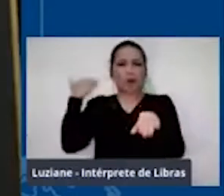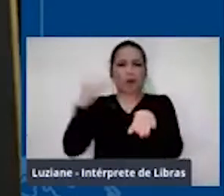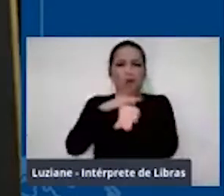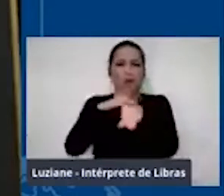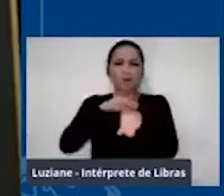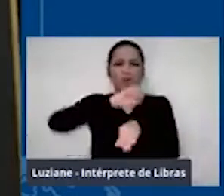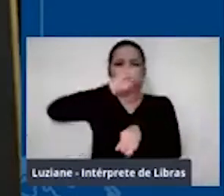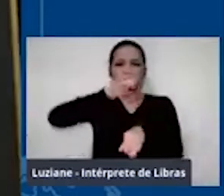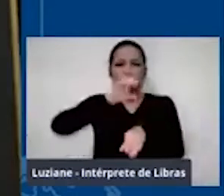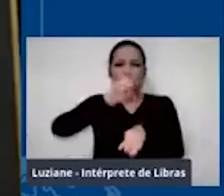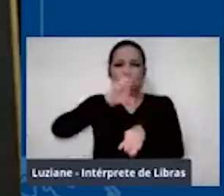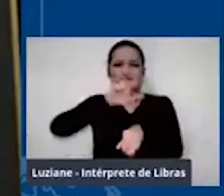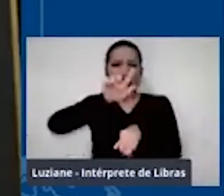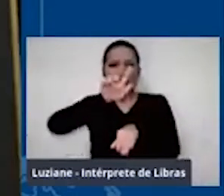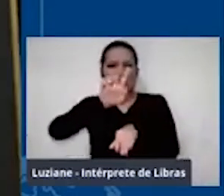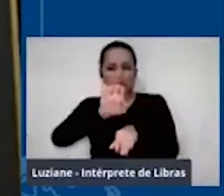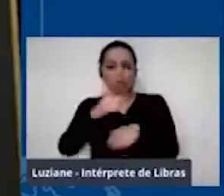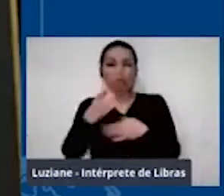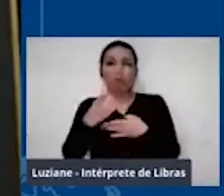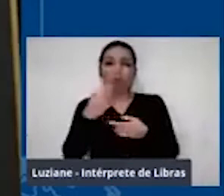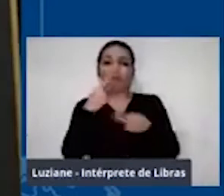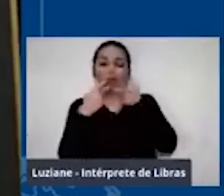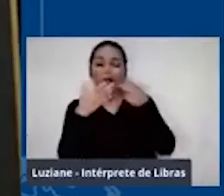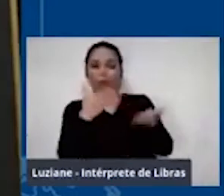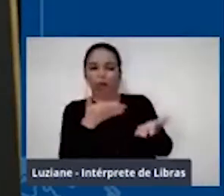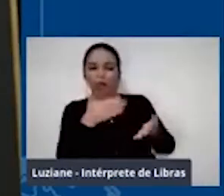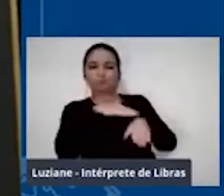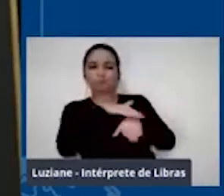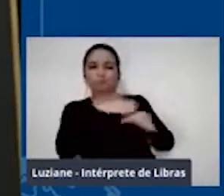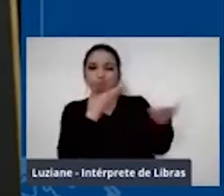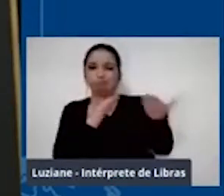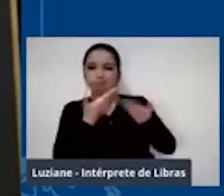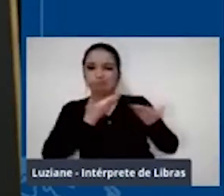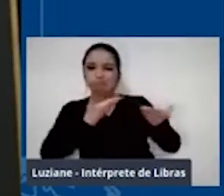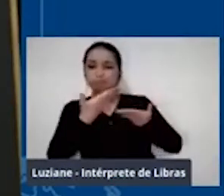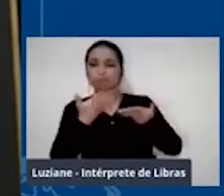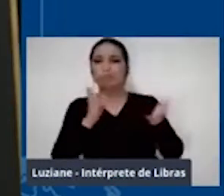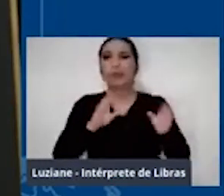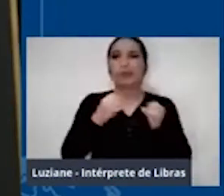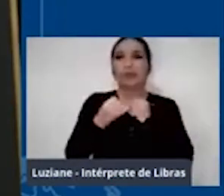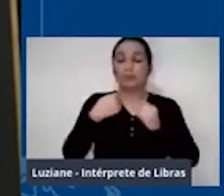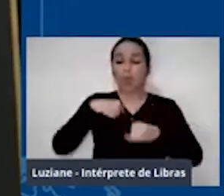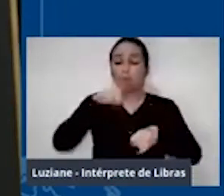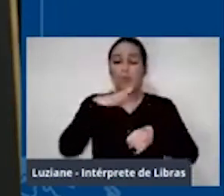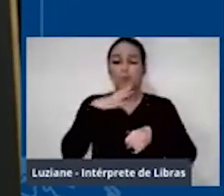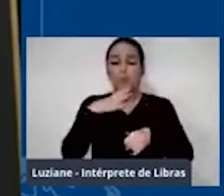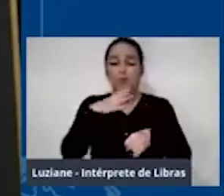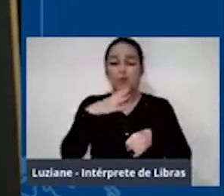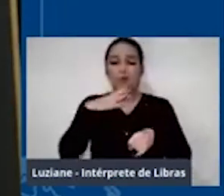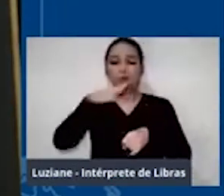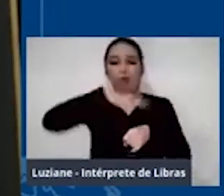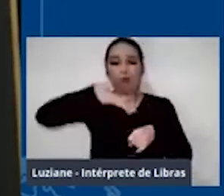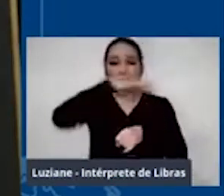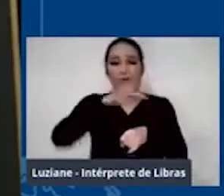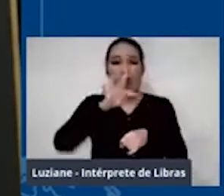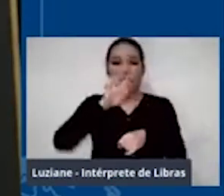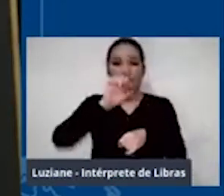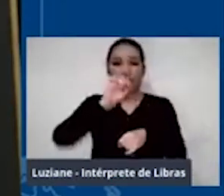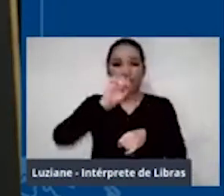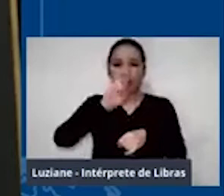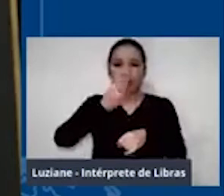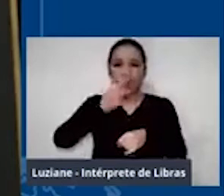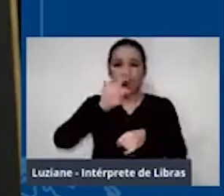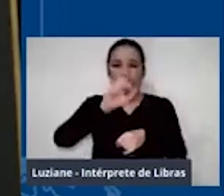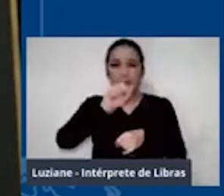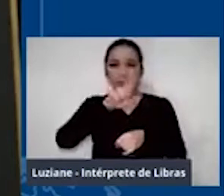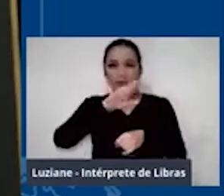Peter, e ele disse assim, olha, Ana Amélia, veja, eu, para cuidar da área tributária no Canadá, numa empresa igual a que tem no Rio Grande do Sul,